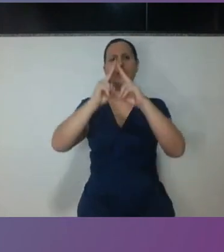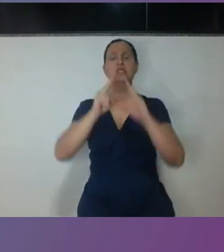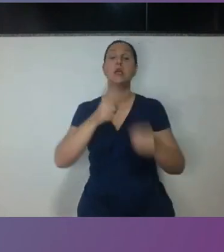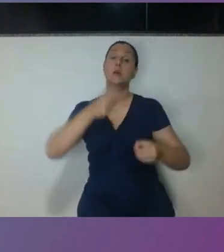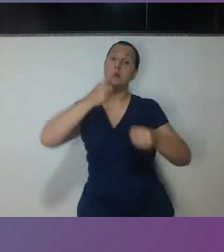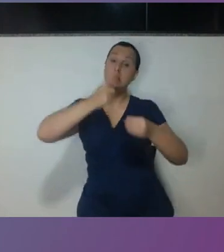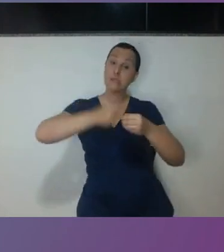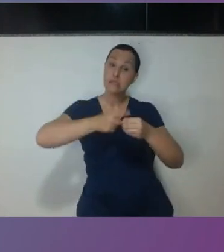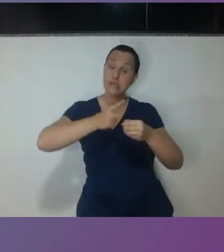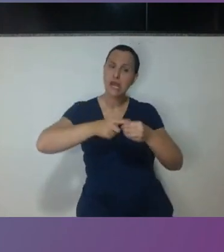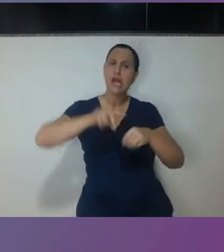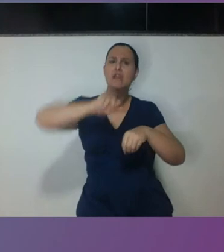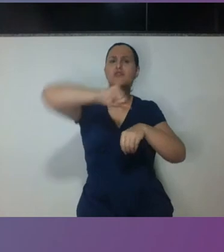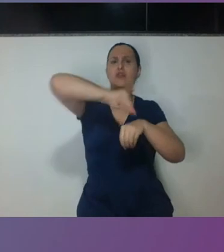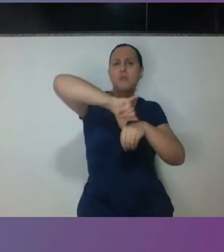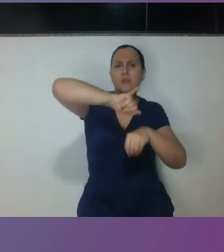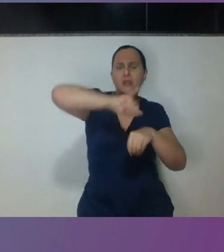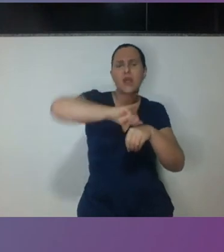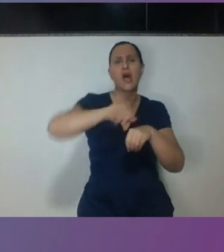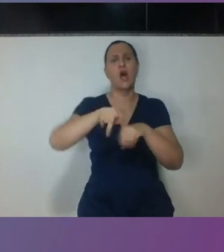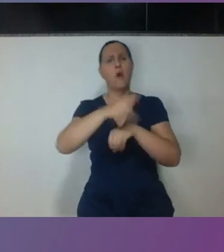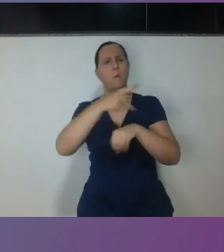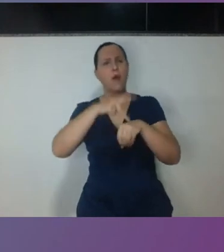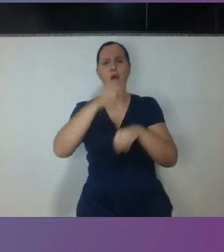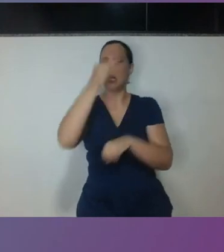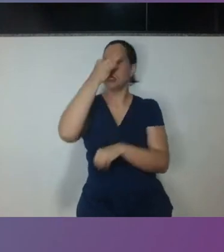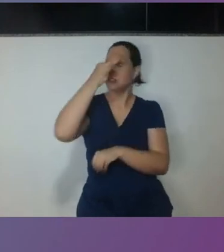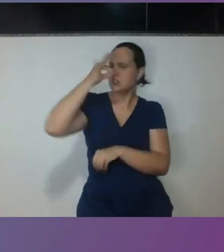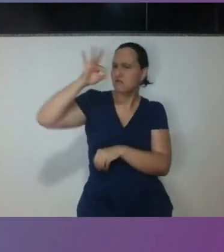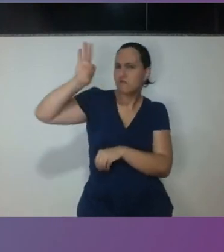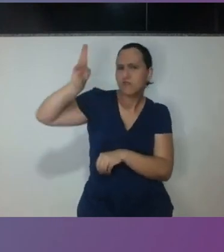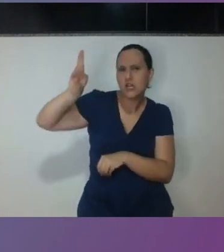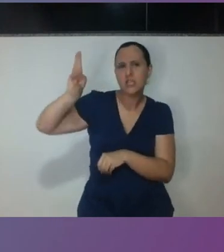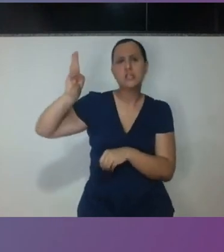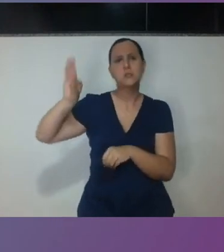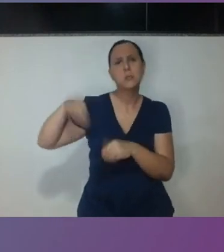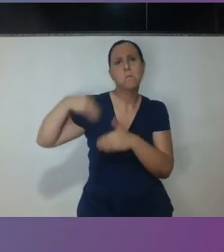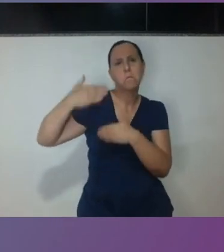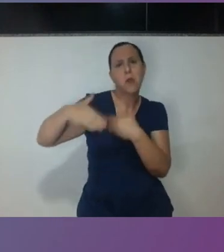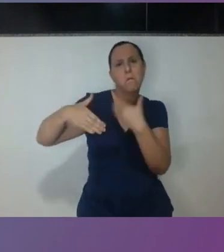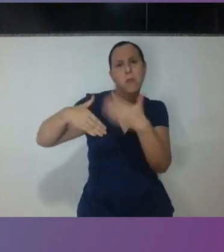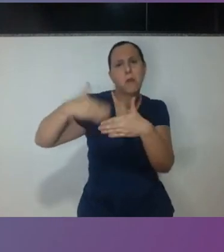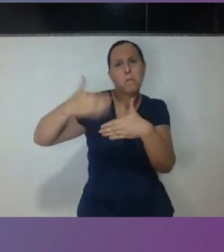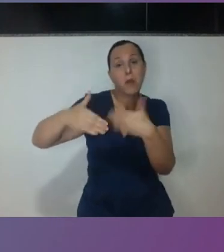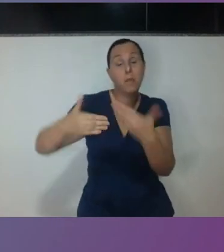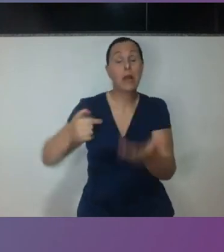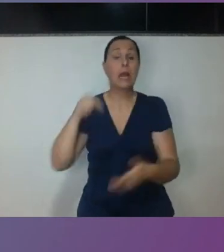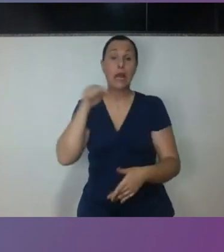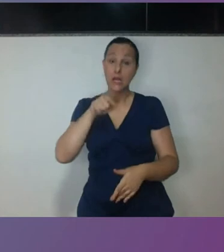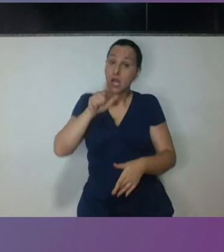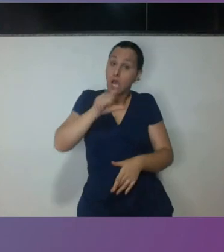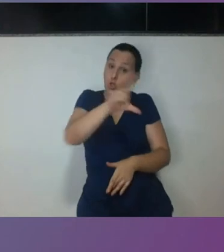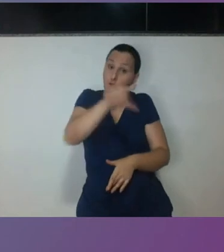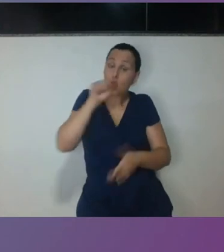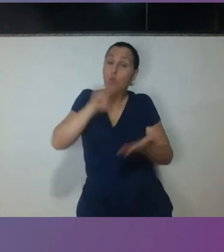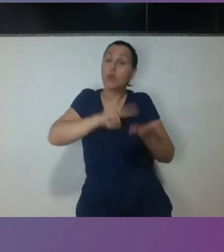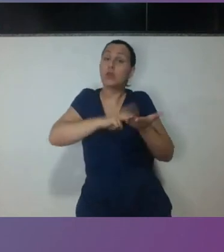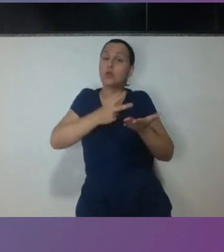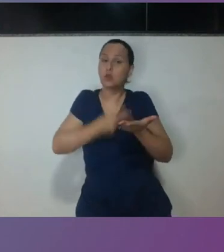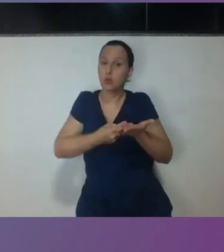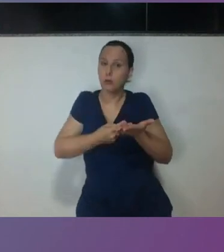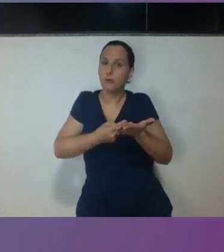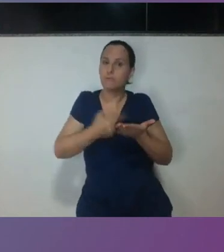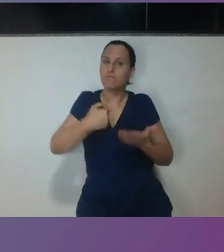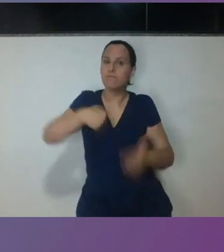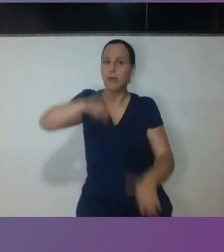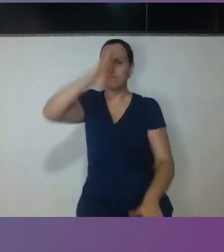alterando aquilo que foi produzido. Eu estou dando pistas de entendimento, eu estou fazendo umas escolhas tradutórias mais assertivas para que